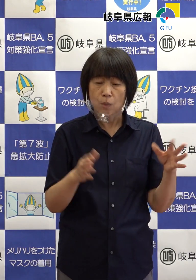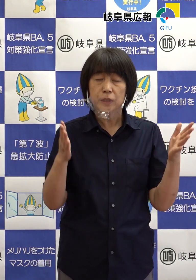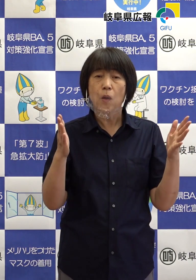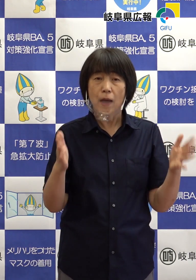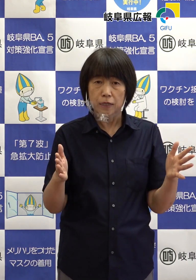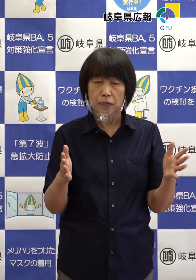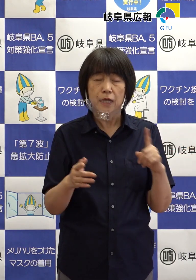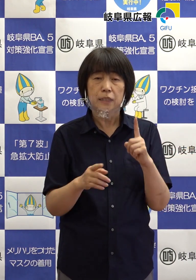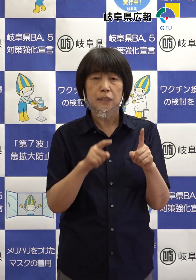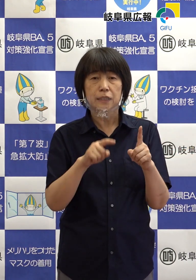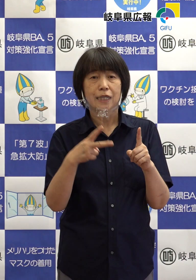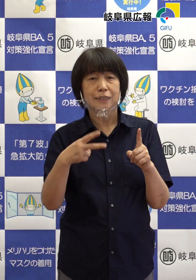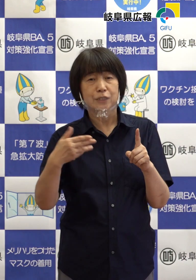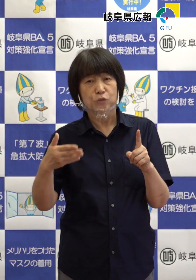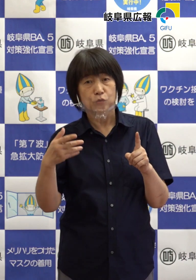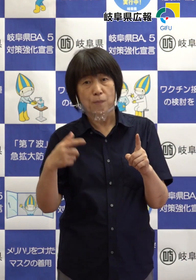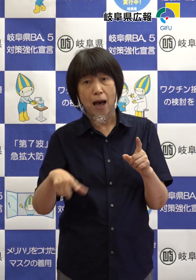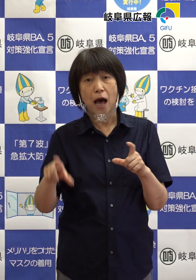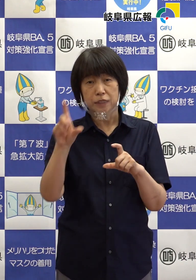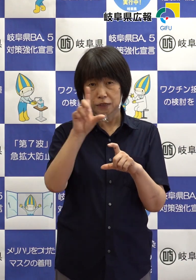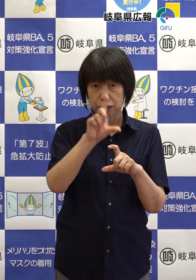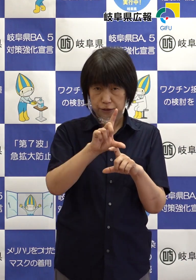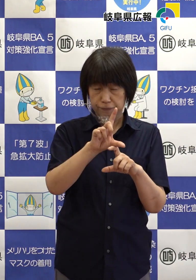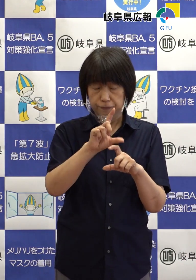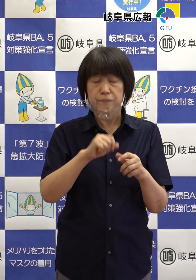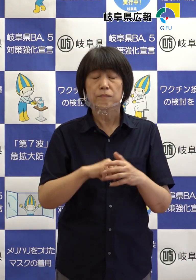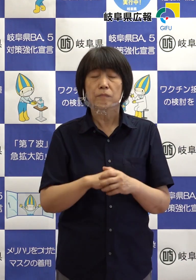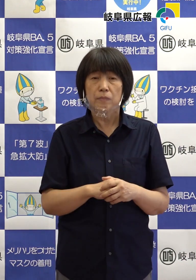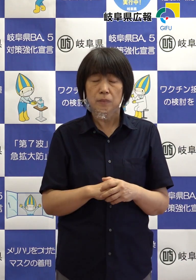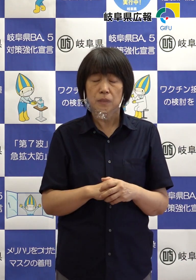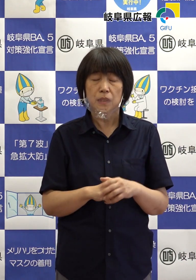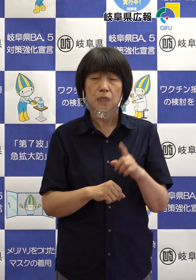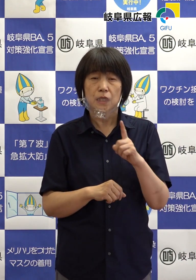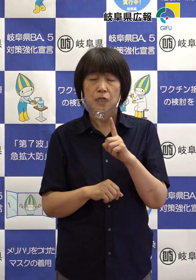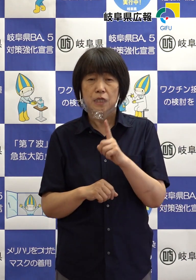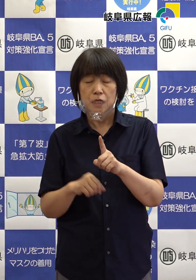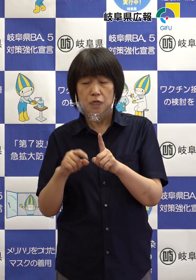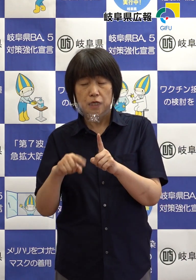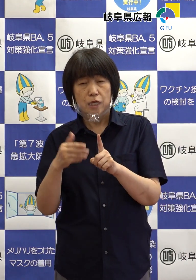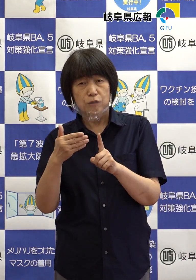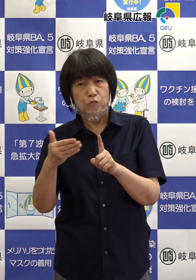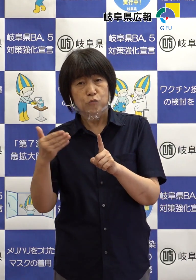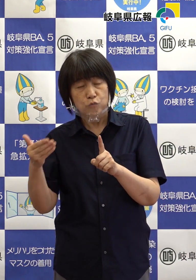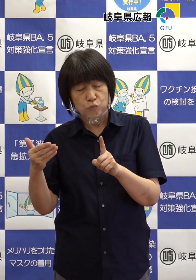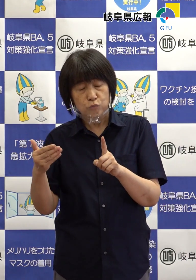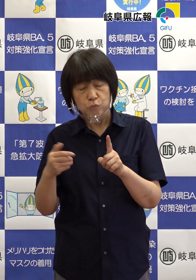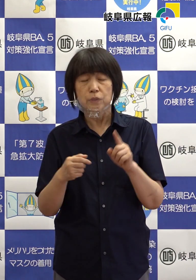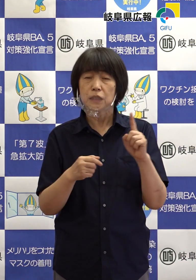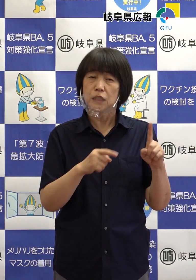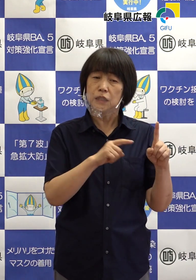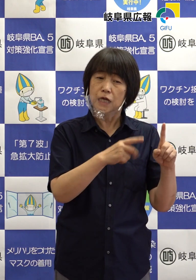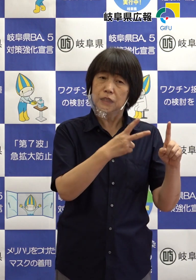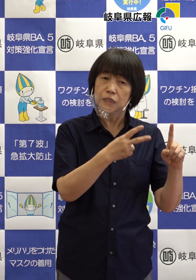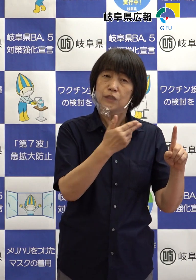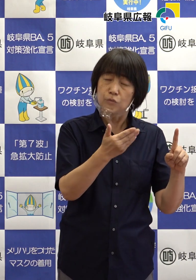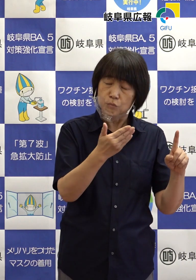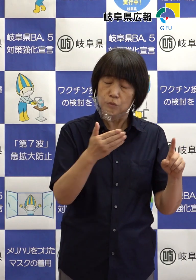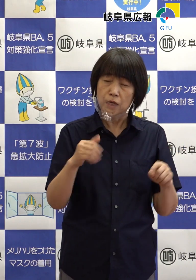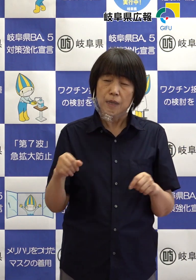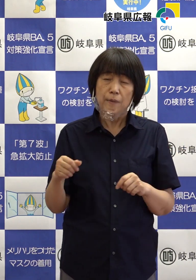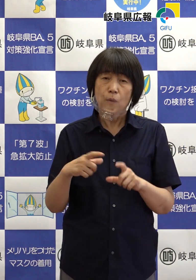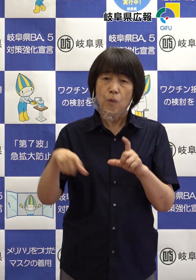1.29倍ということでありまして1.99から1.29まで毎週毎週高触ってきております